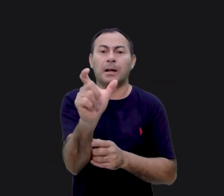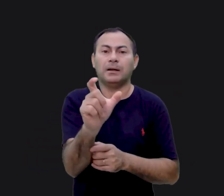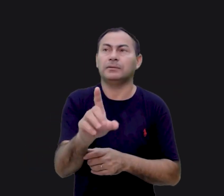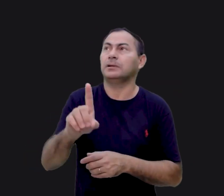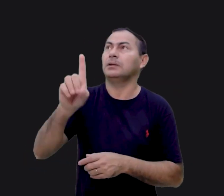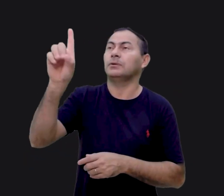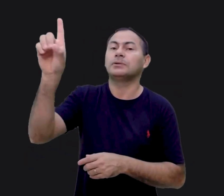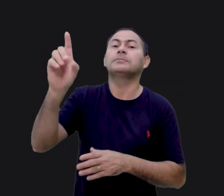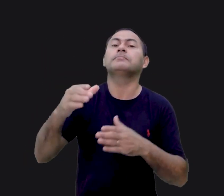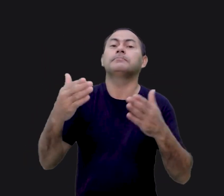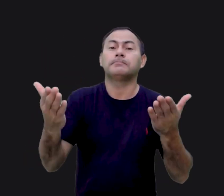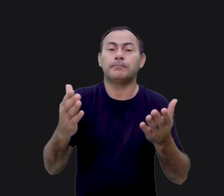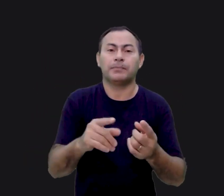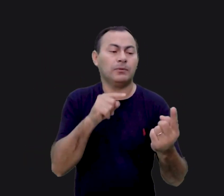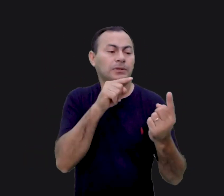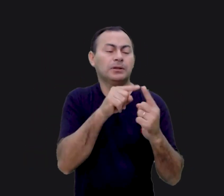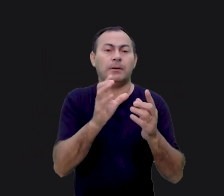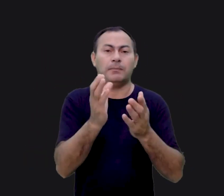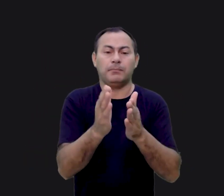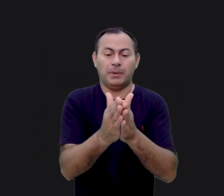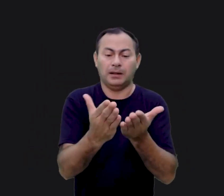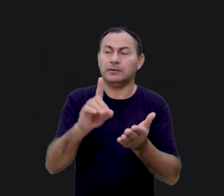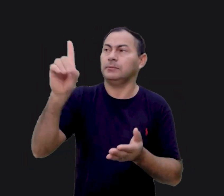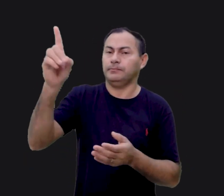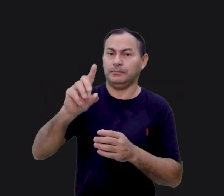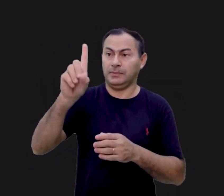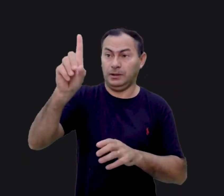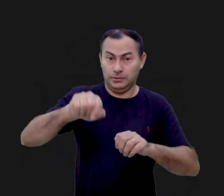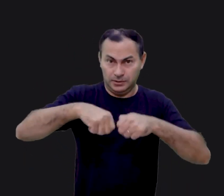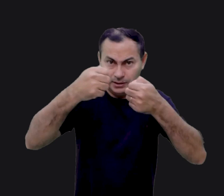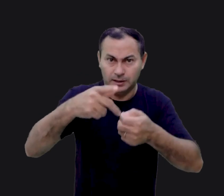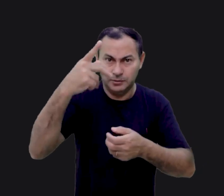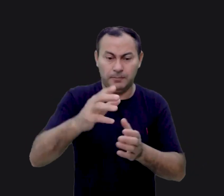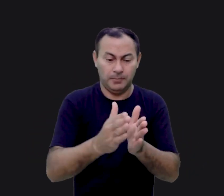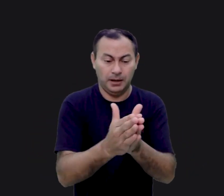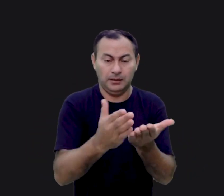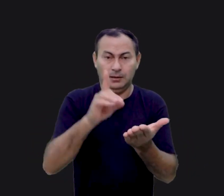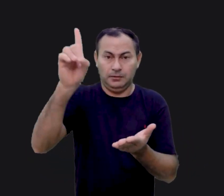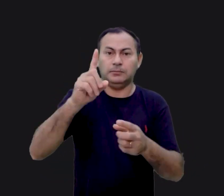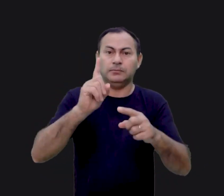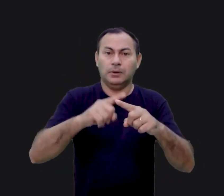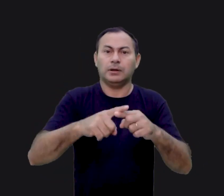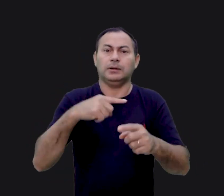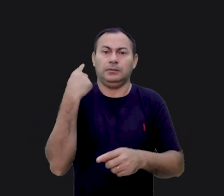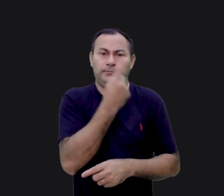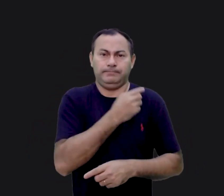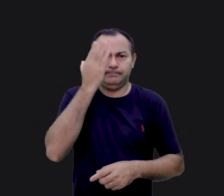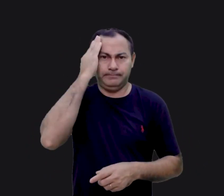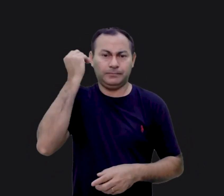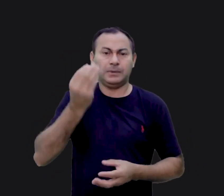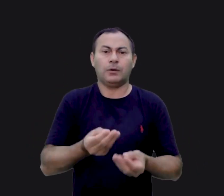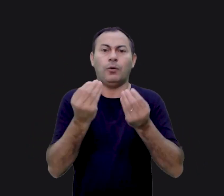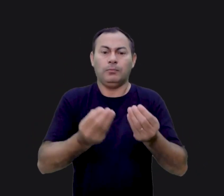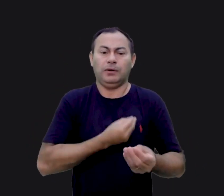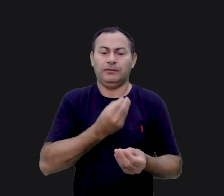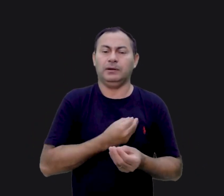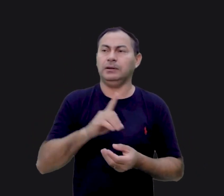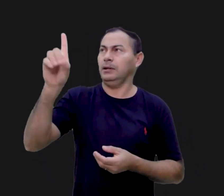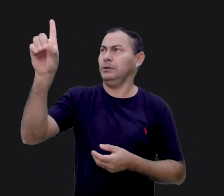da palavra de Deus Deus nos deu e nos dá a sua palavra porque ele quer que saibamos como viver Deus